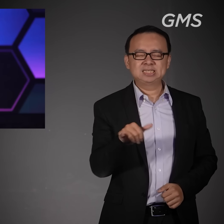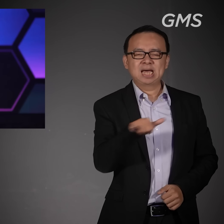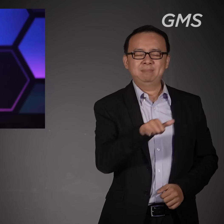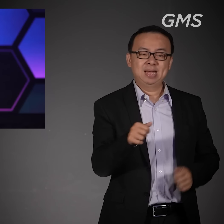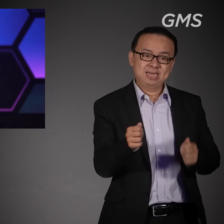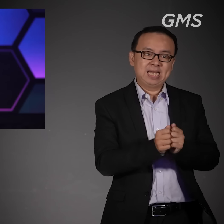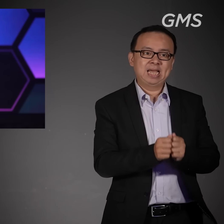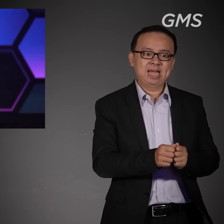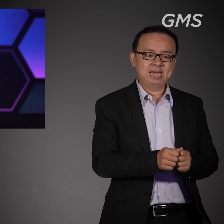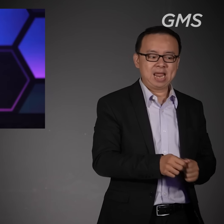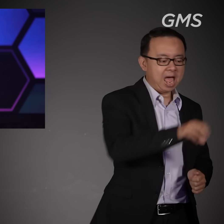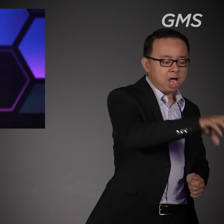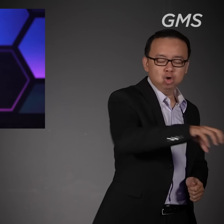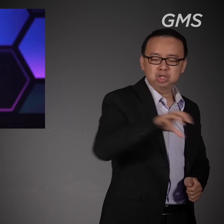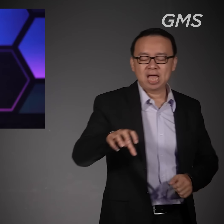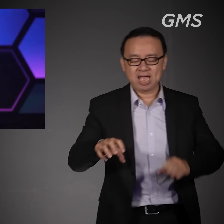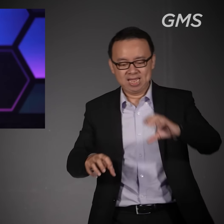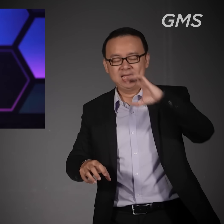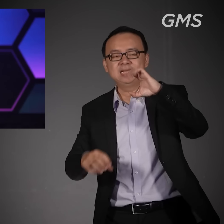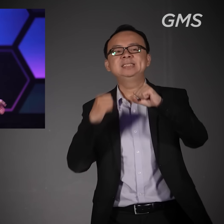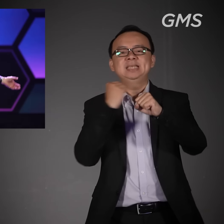atau jemaat connect groups.